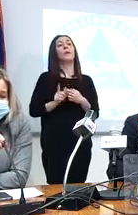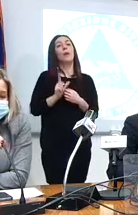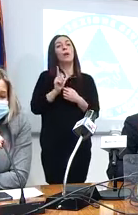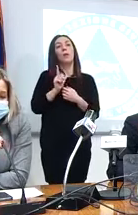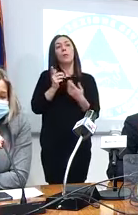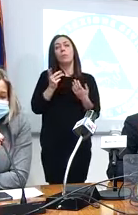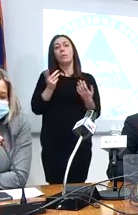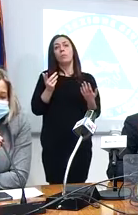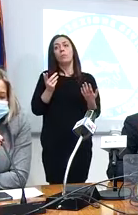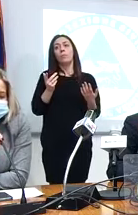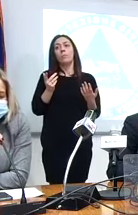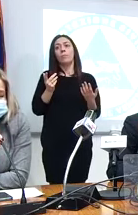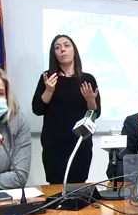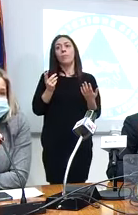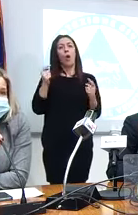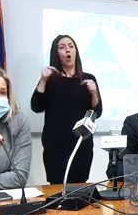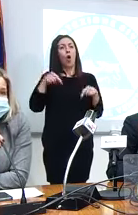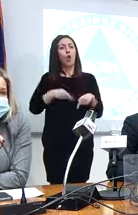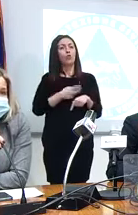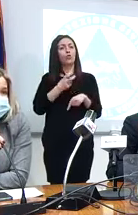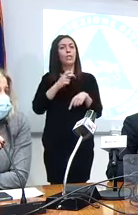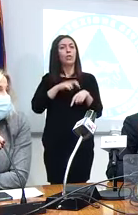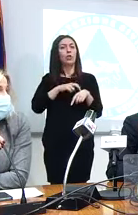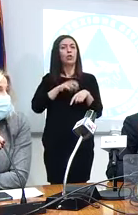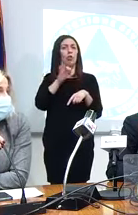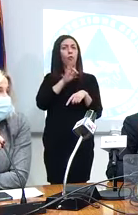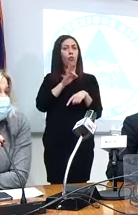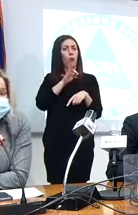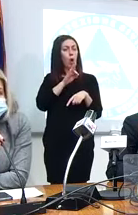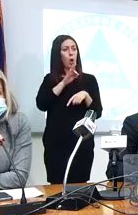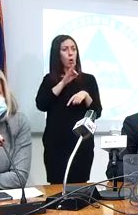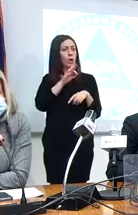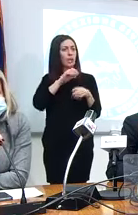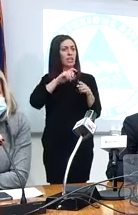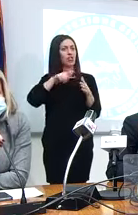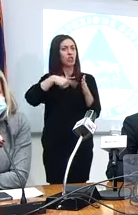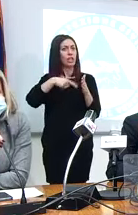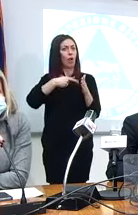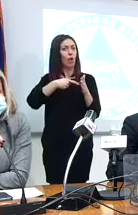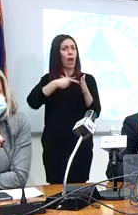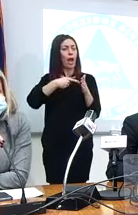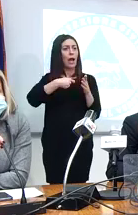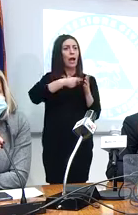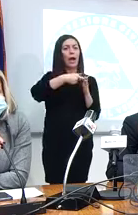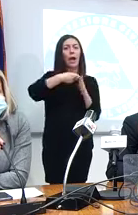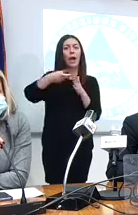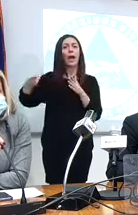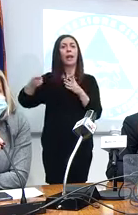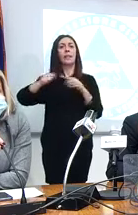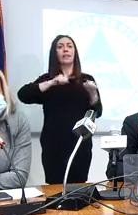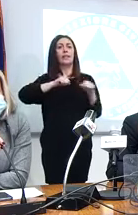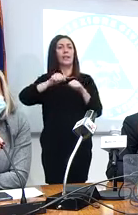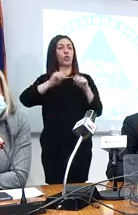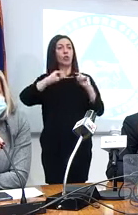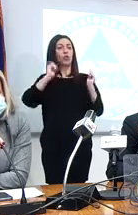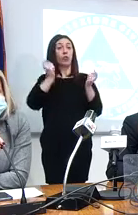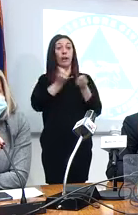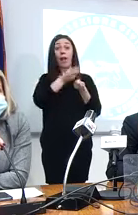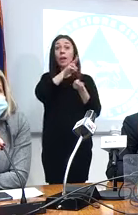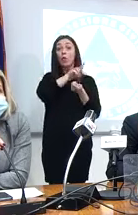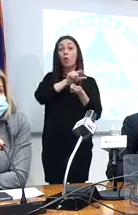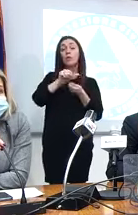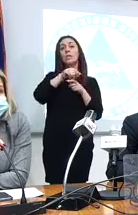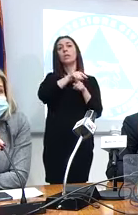che oggi il dottor Flora ha già mandato la circolare o manda la circolare a tutti i direttori generali delle USL per aprire le